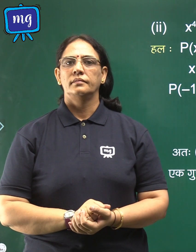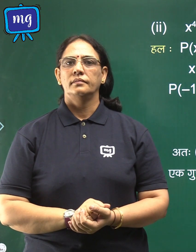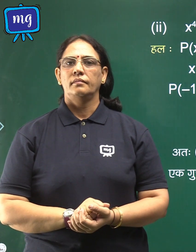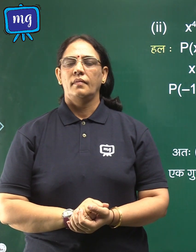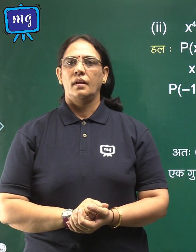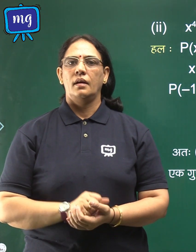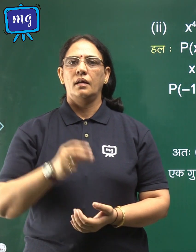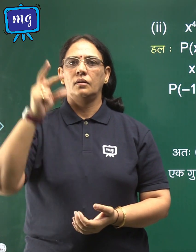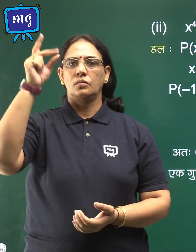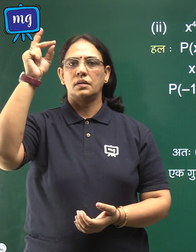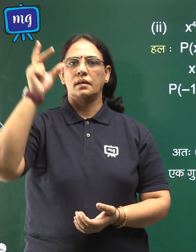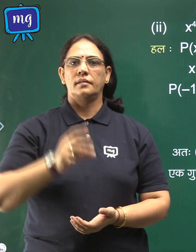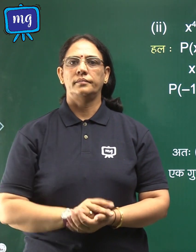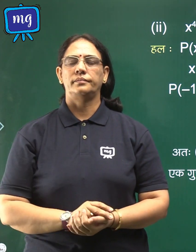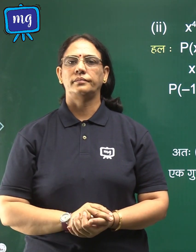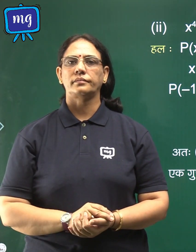दूसरा,